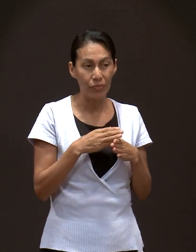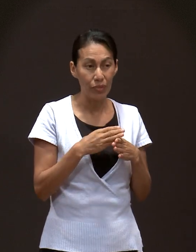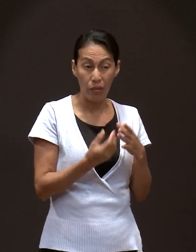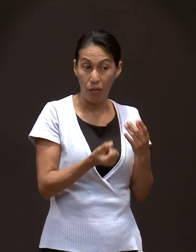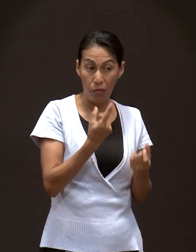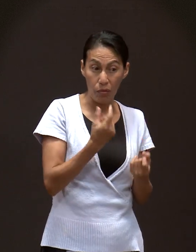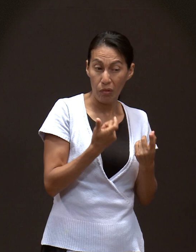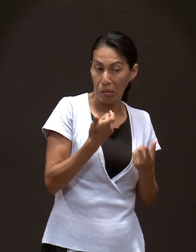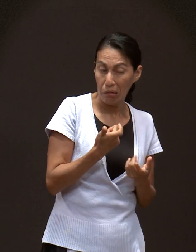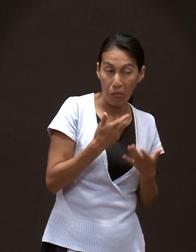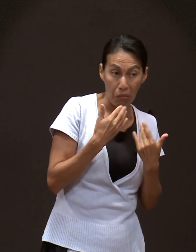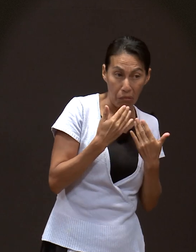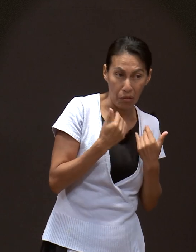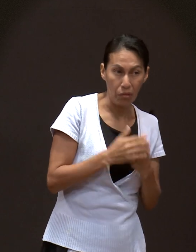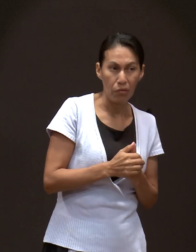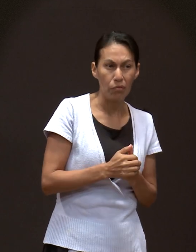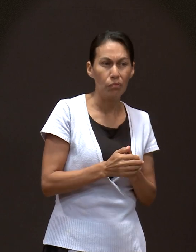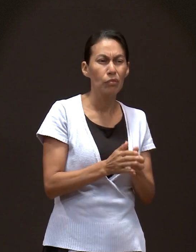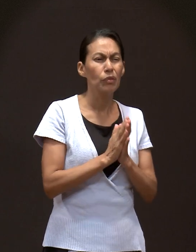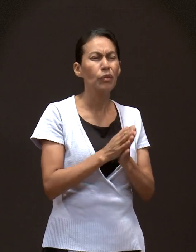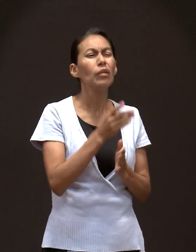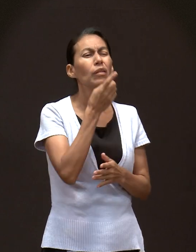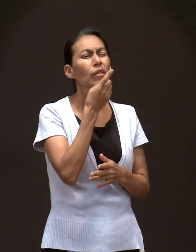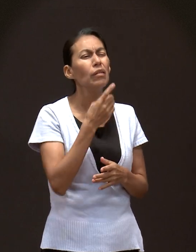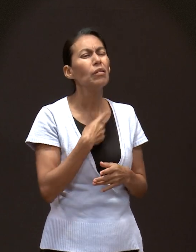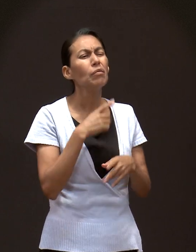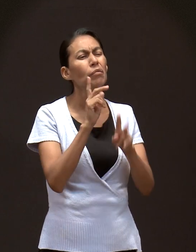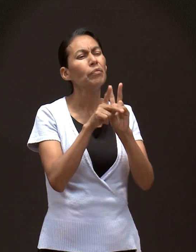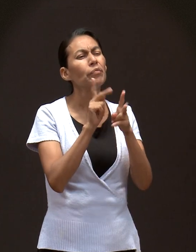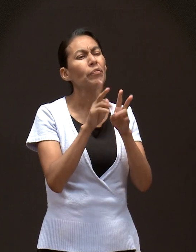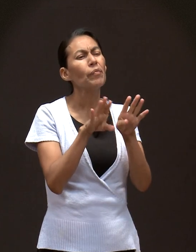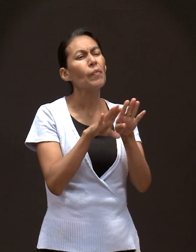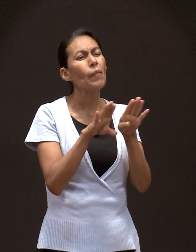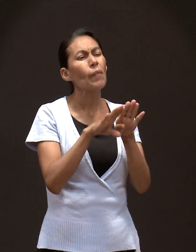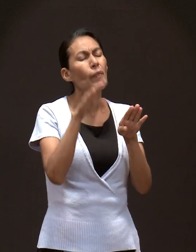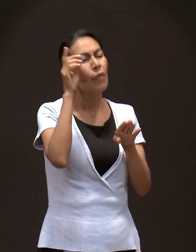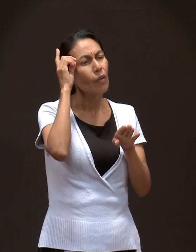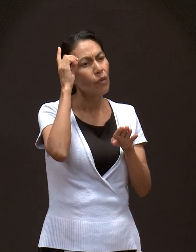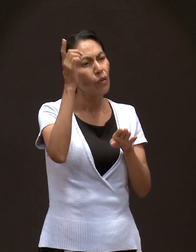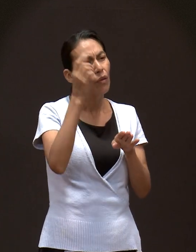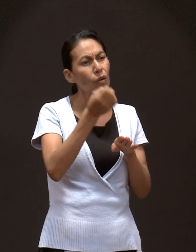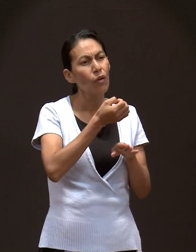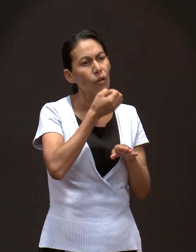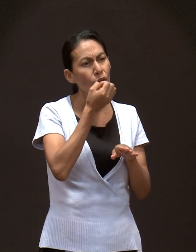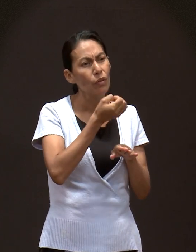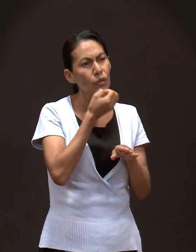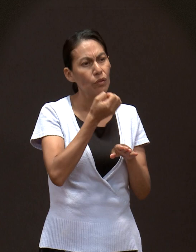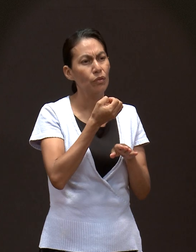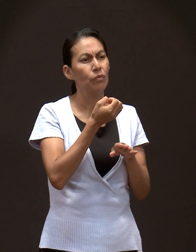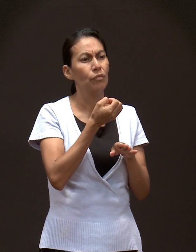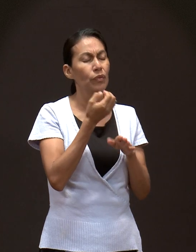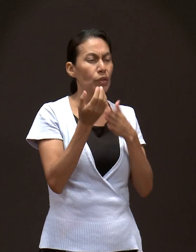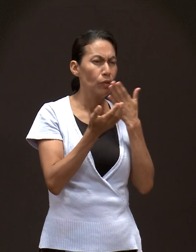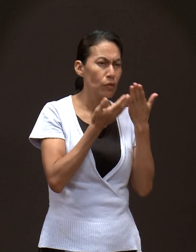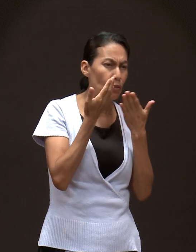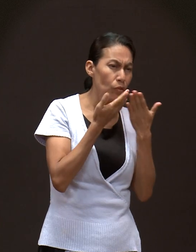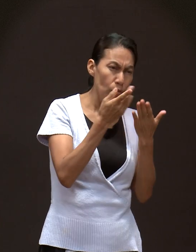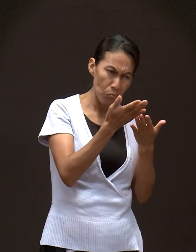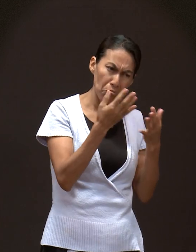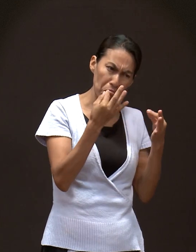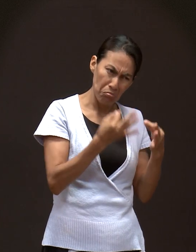muchas cosas y muchos no tenemos recursos. Cuéntanos, Kevin, cómo intervino Dios a través de la oración para que tú